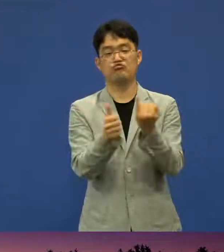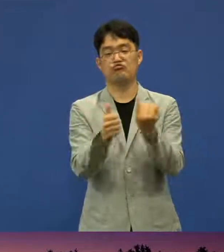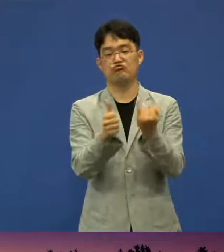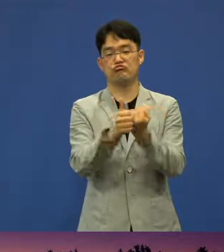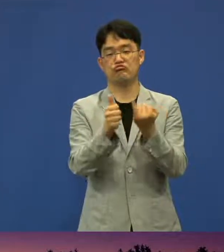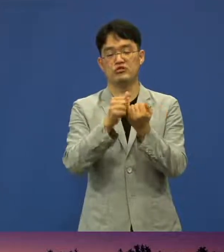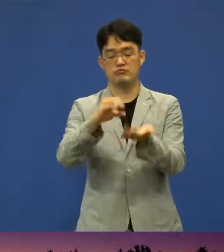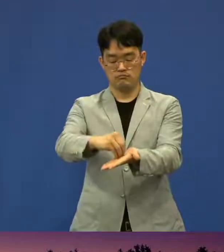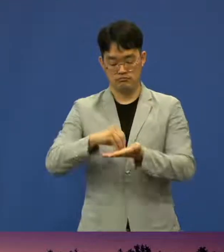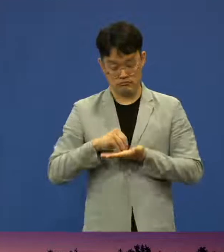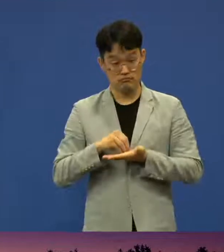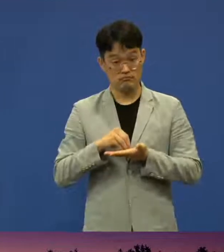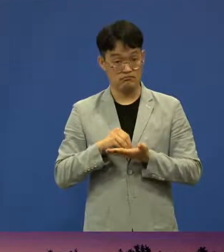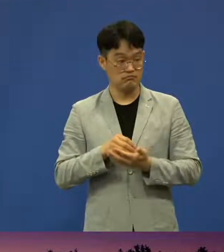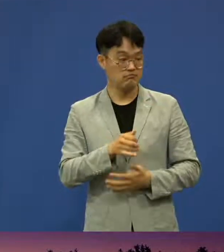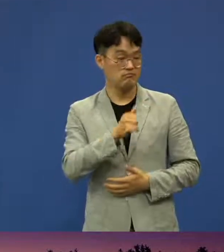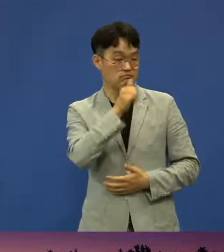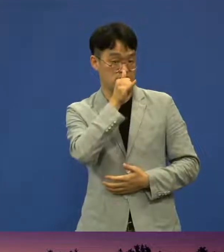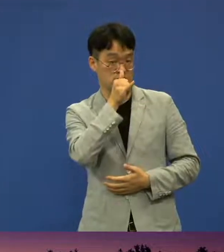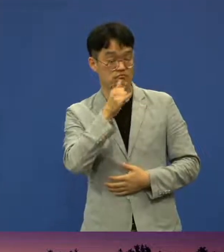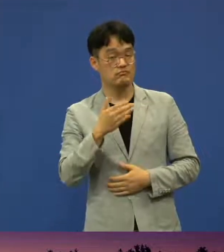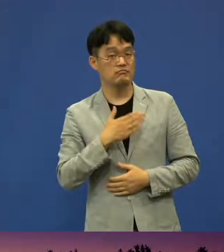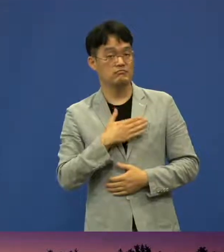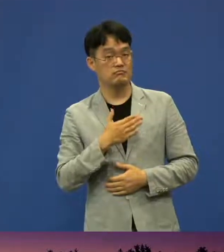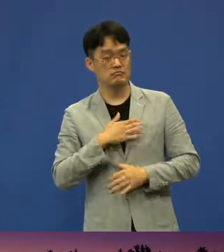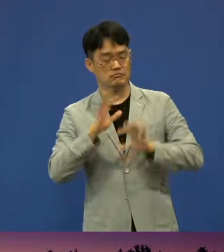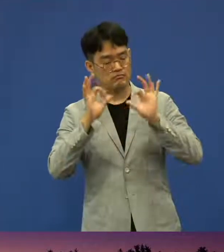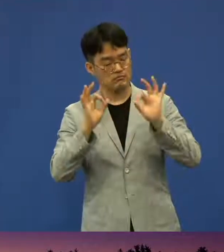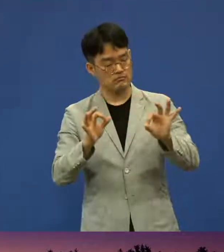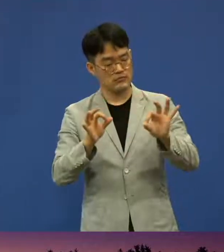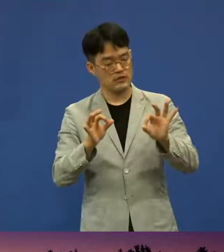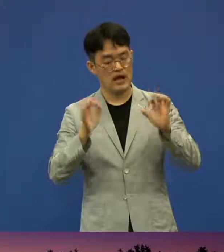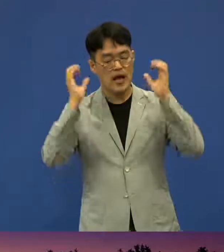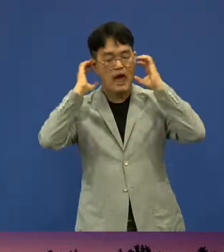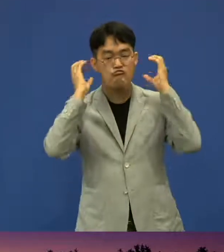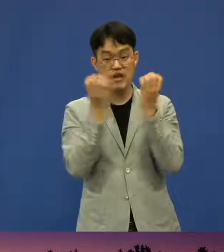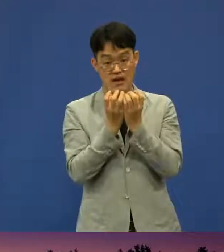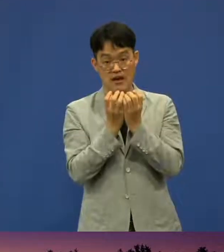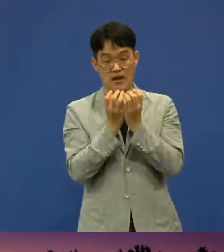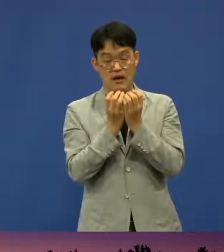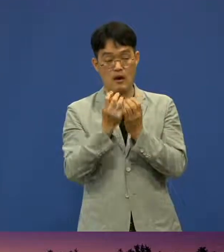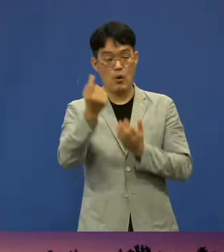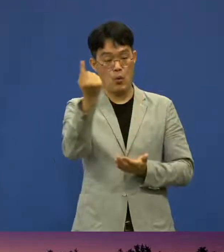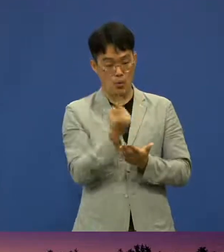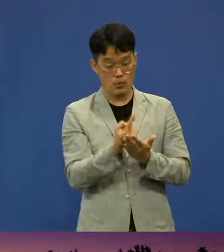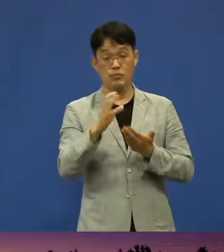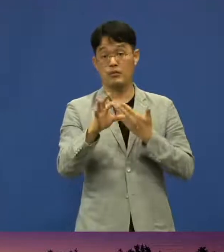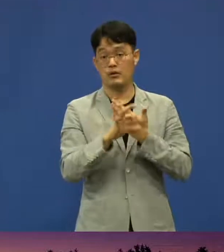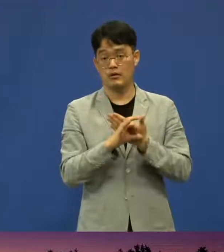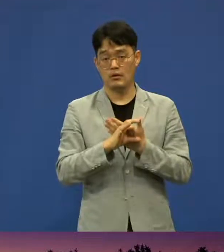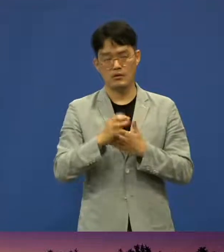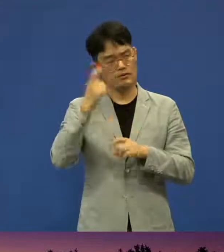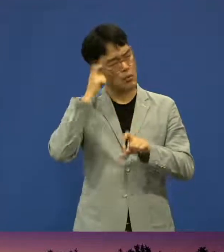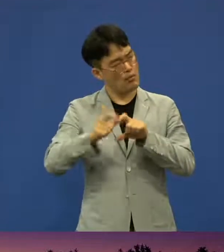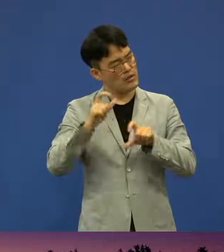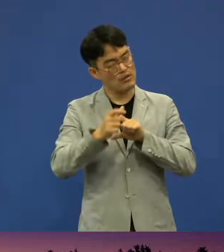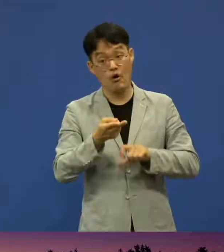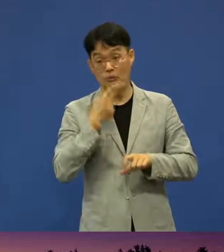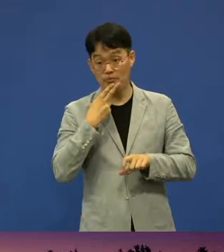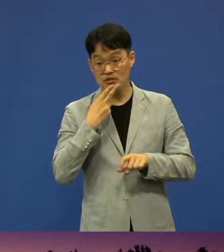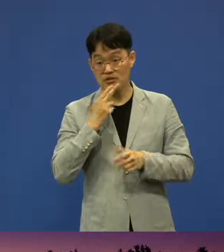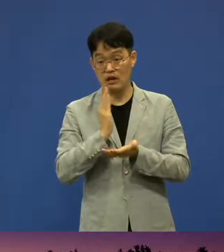제가 보기엔 이렇게 수영로에, 여기 해운대에 오면 별로 고민하지 않고 수영로 교회를 오는 것 같아요. 그런가요?